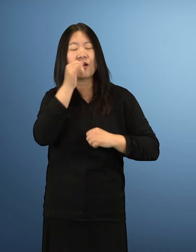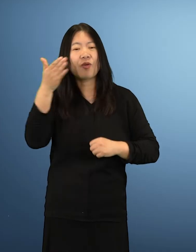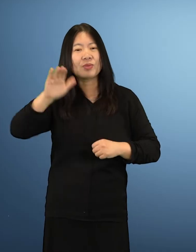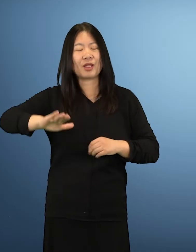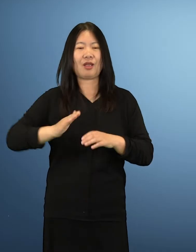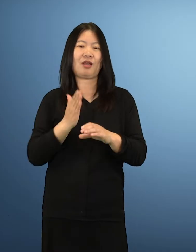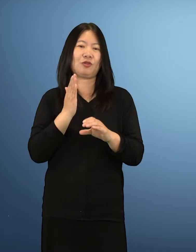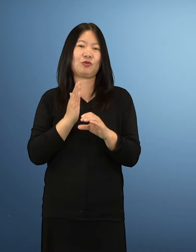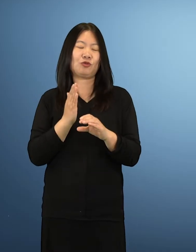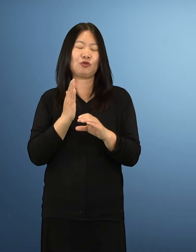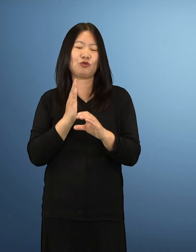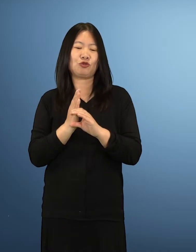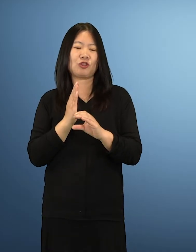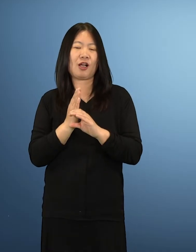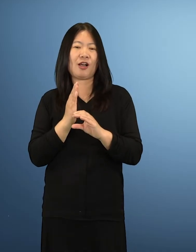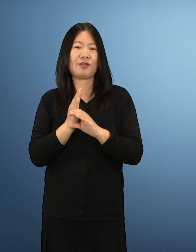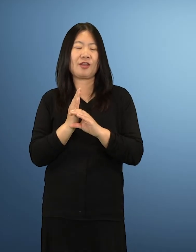중간에